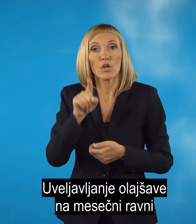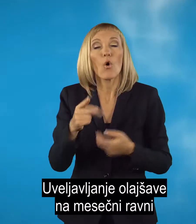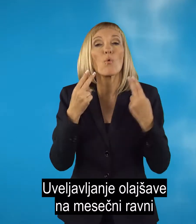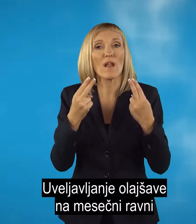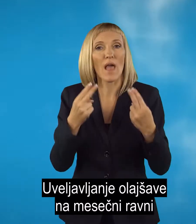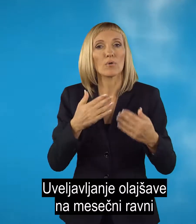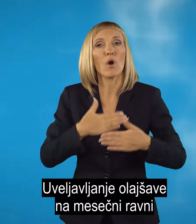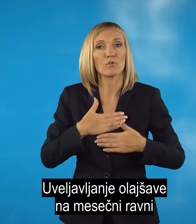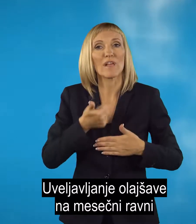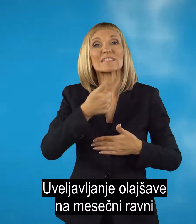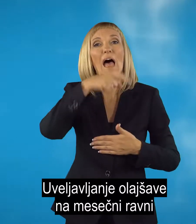Uveljavljanje olajšave na mesečni ravni.